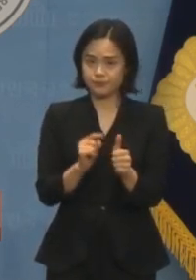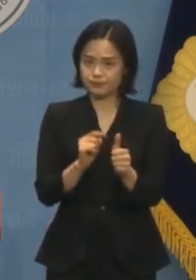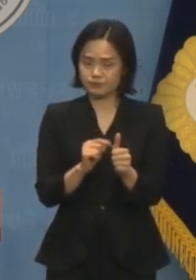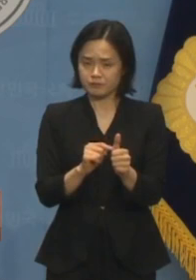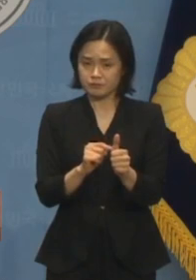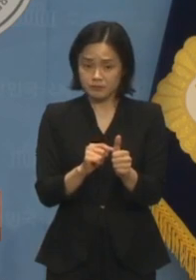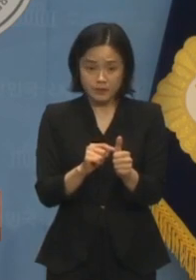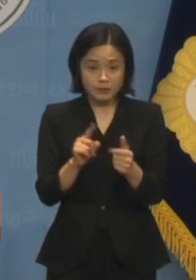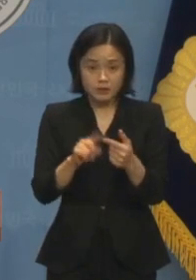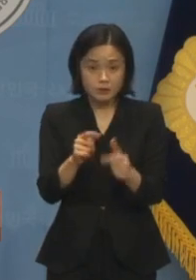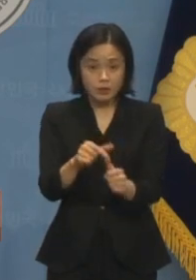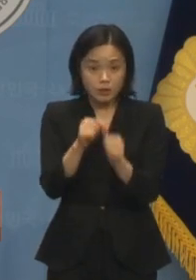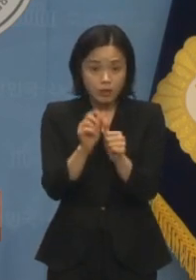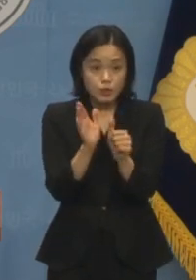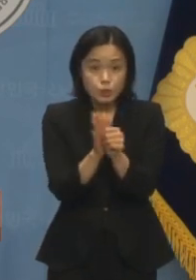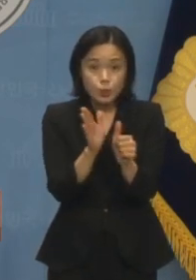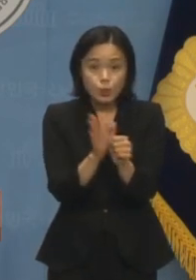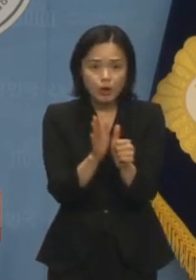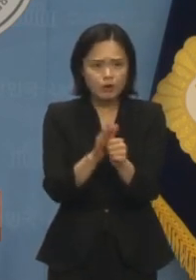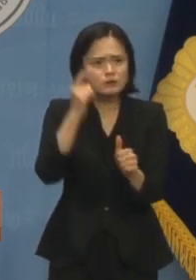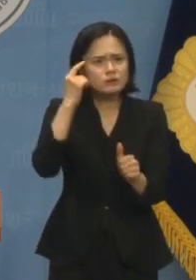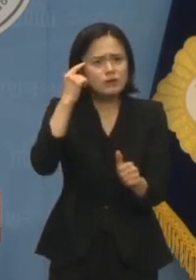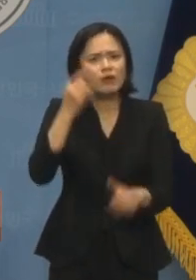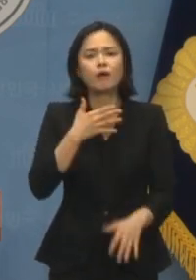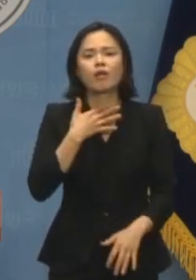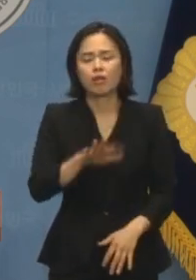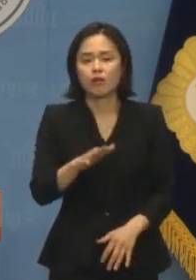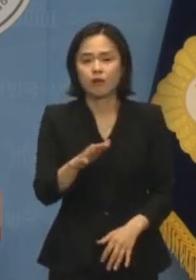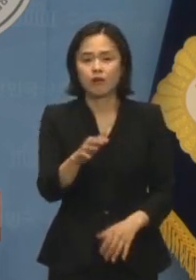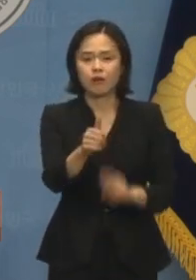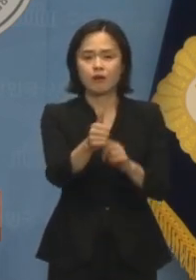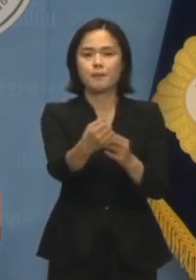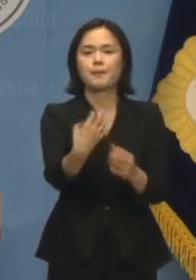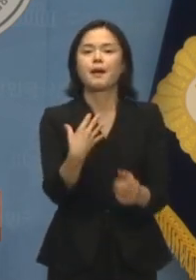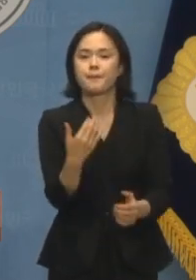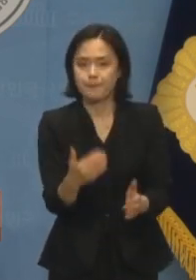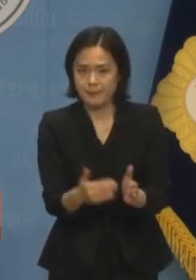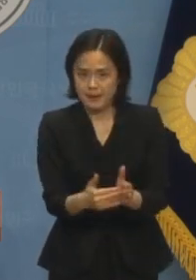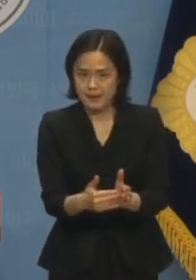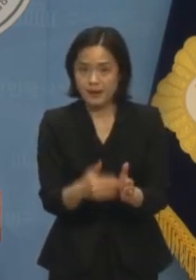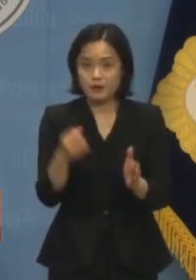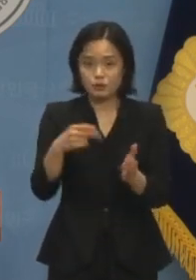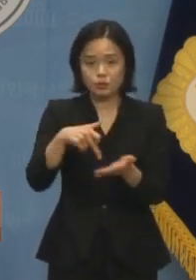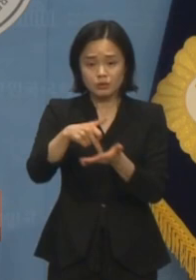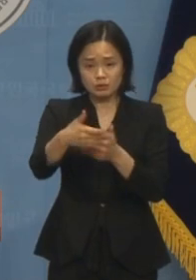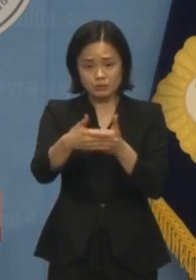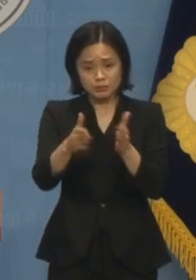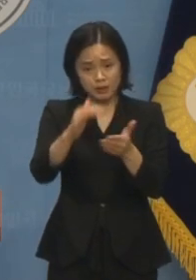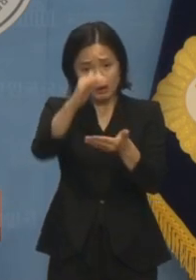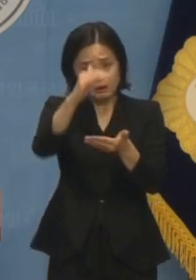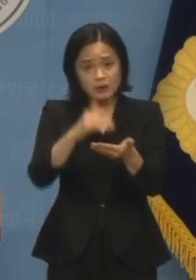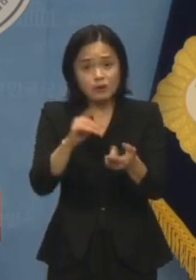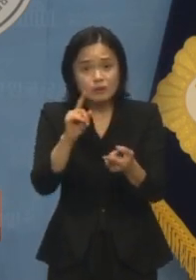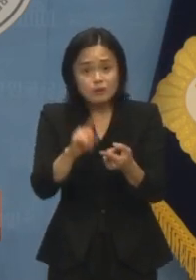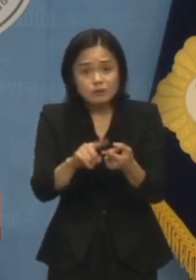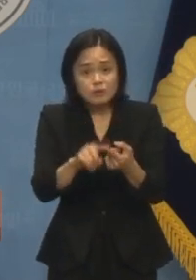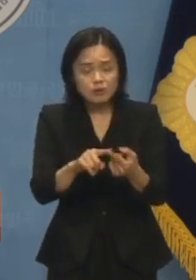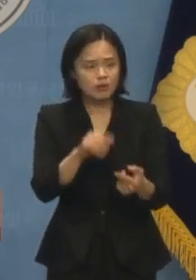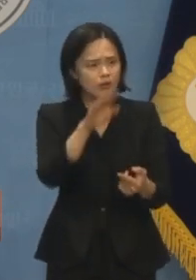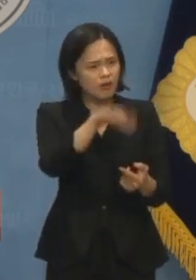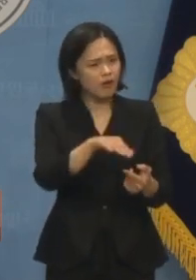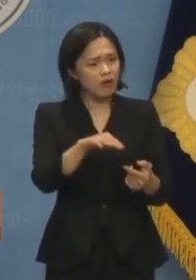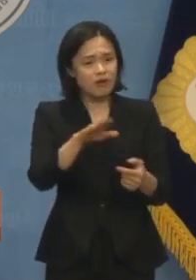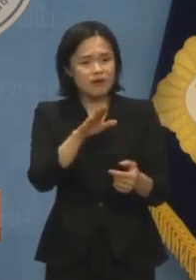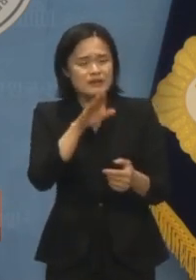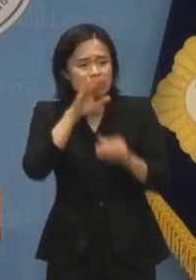구명 로비는 생각조차 해본 적이 없다고 했습니다. 현재 논란이 되고 있는 단톡방에 대해서도 황당무계할 정도로 심하게 왜곡되고